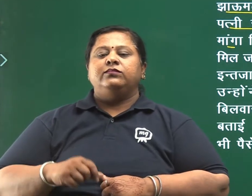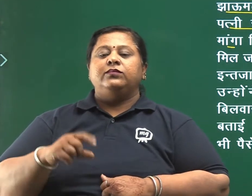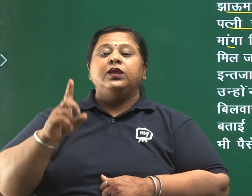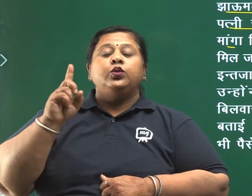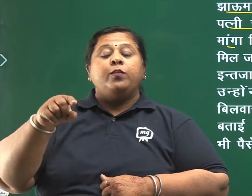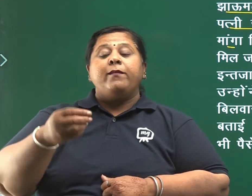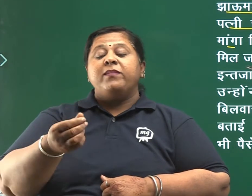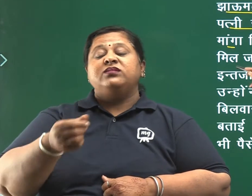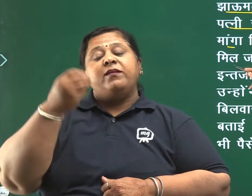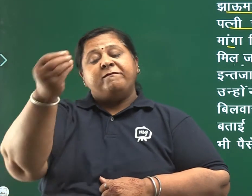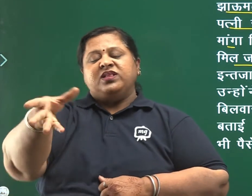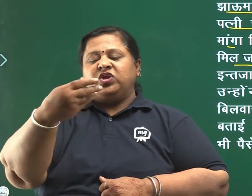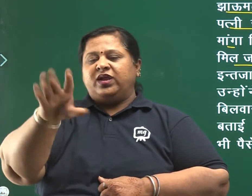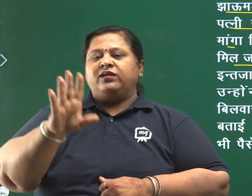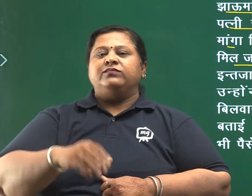तुम्हें पैसे मिल जाएंगे।